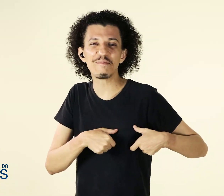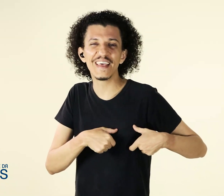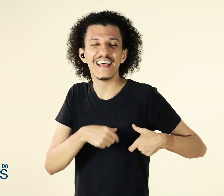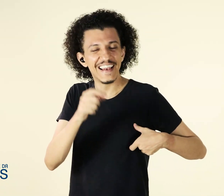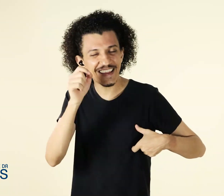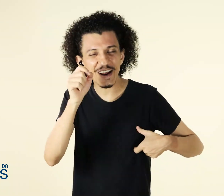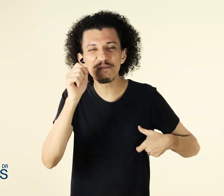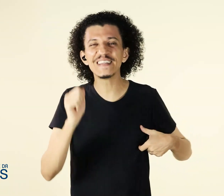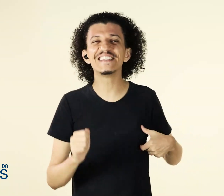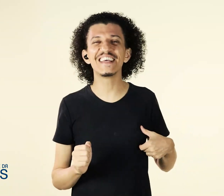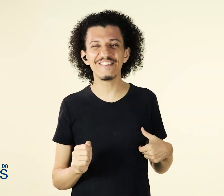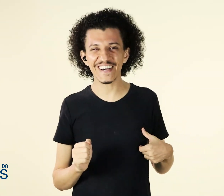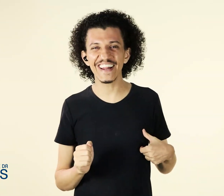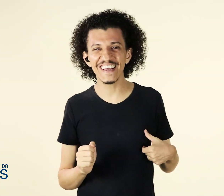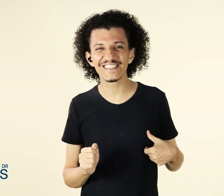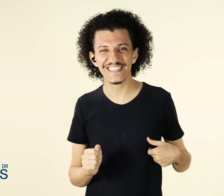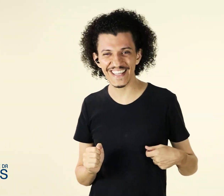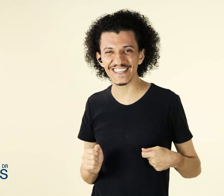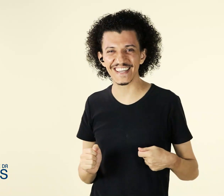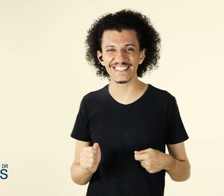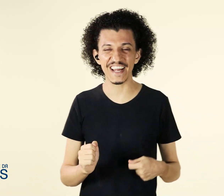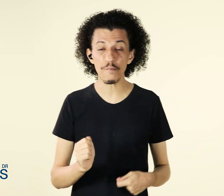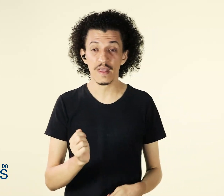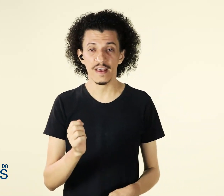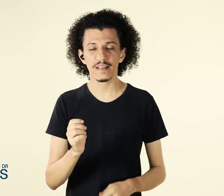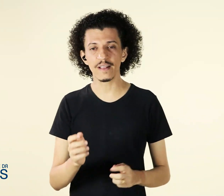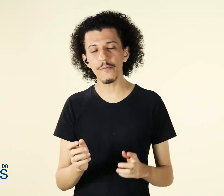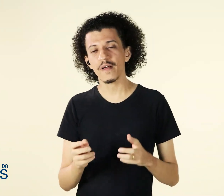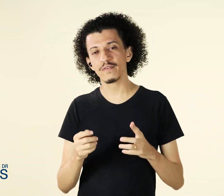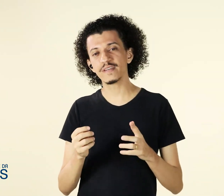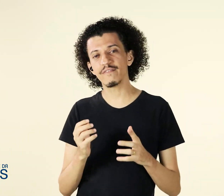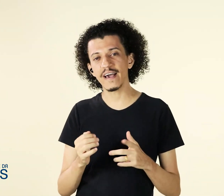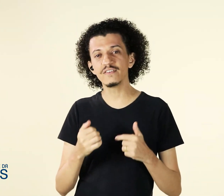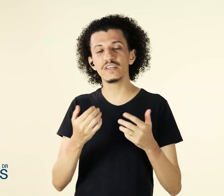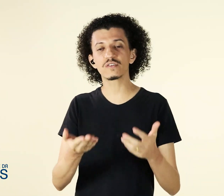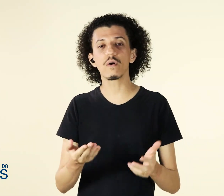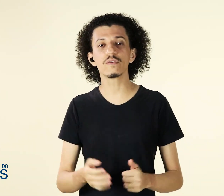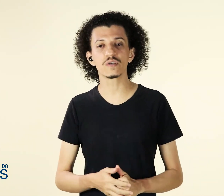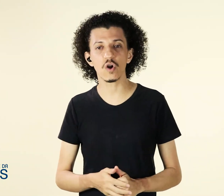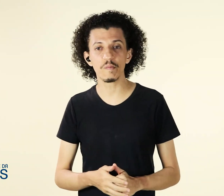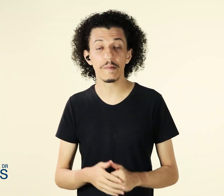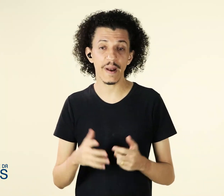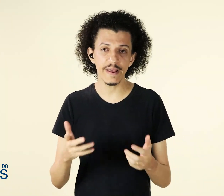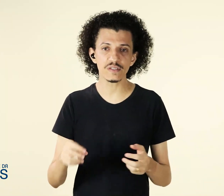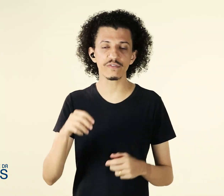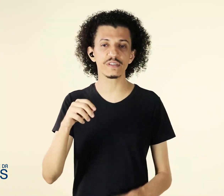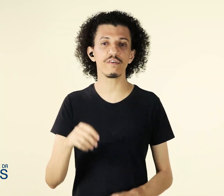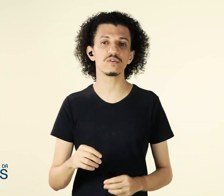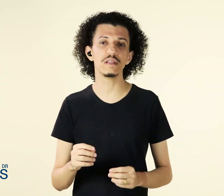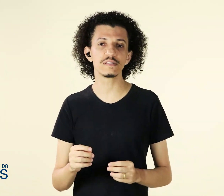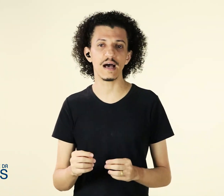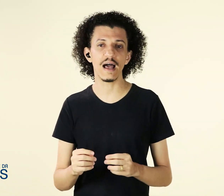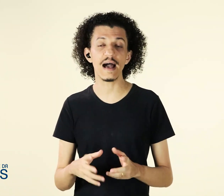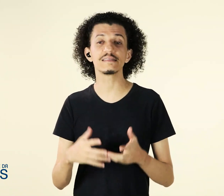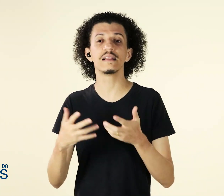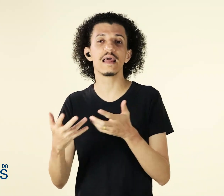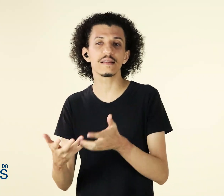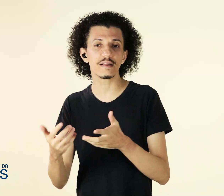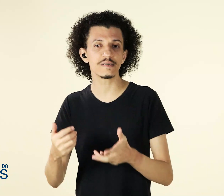mim, literalmente significaria isso. Interessante, né? Então, você vai e diz qual que é o seu nome. Para isso, você vai utilizar as letras